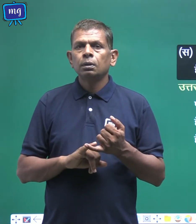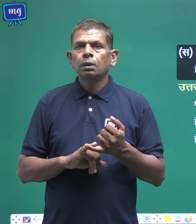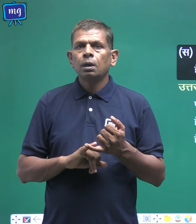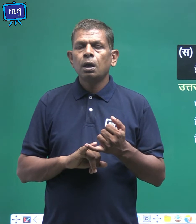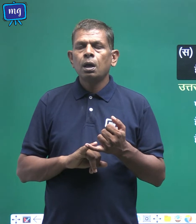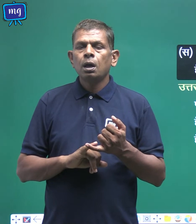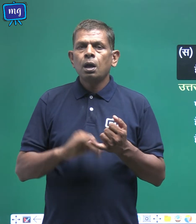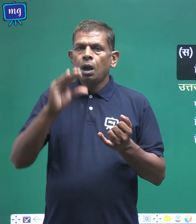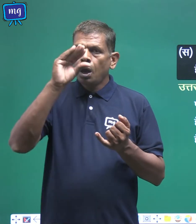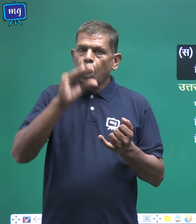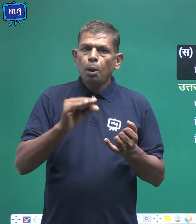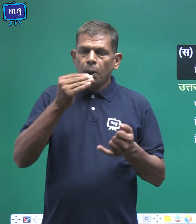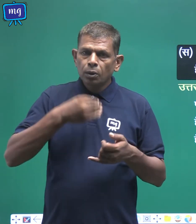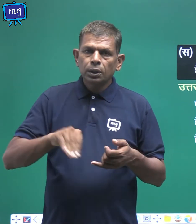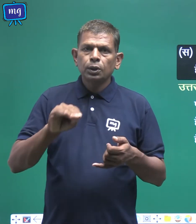अभावजन्य रोग